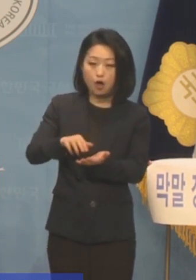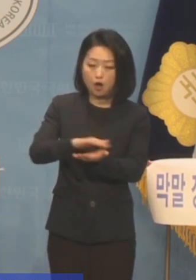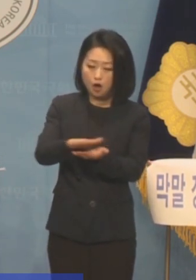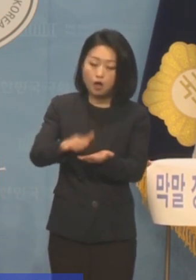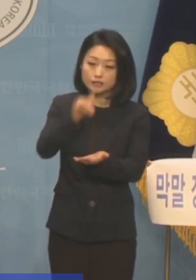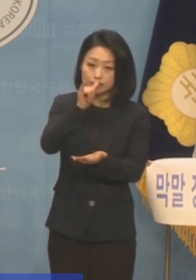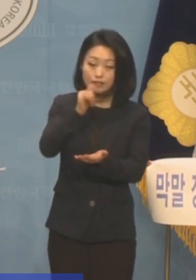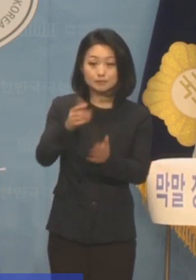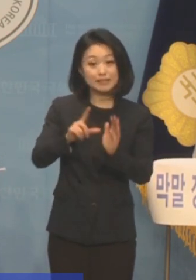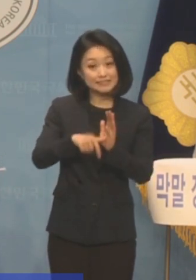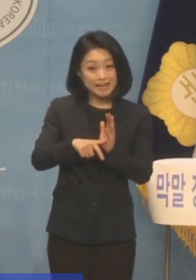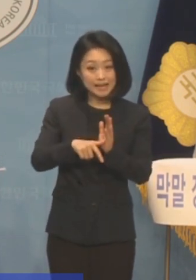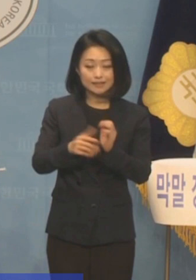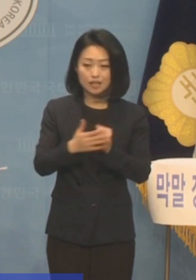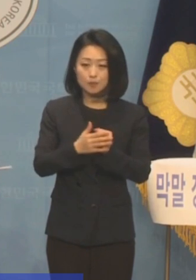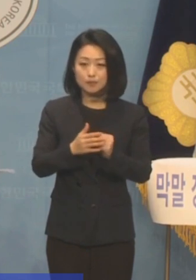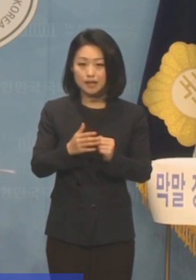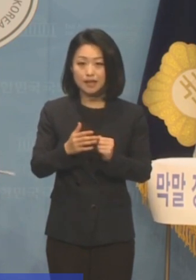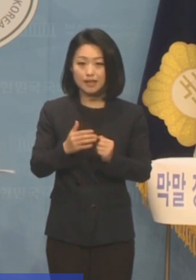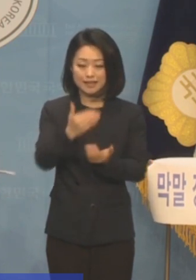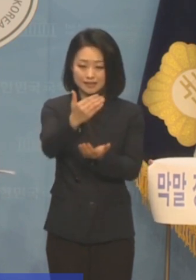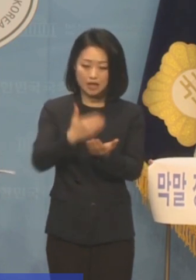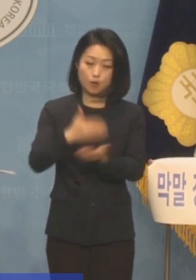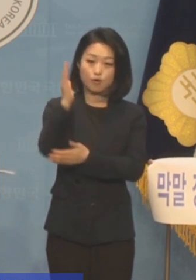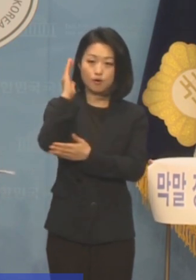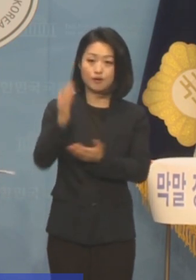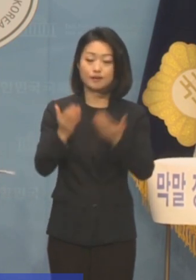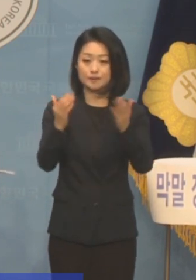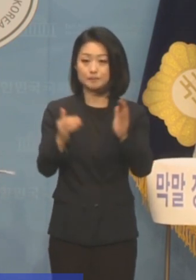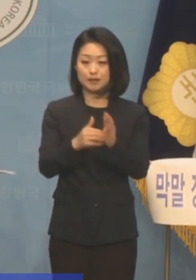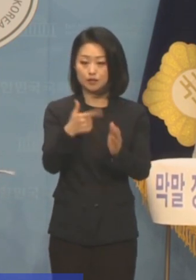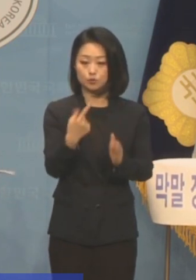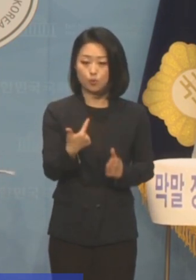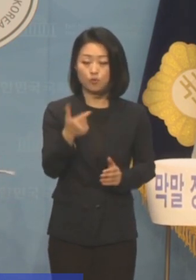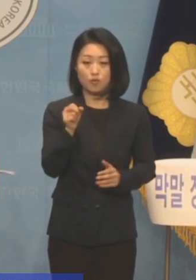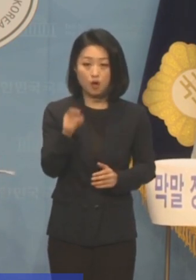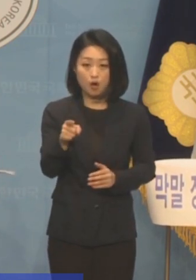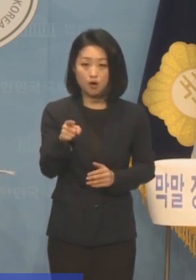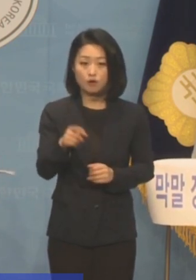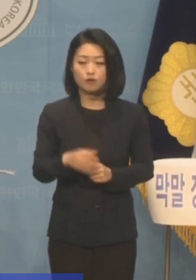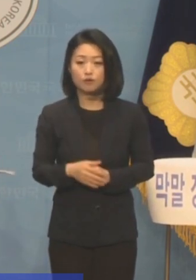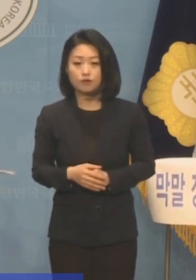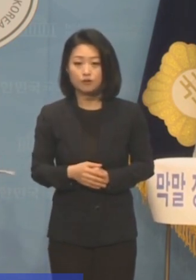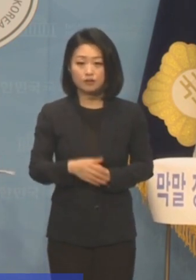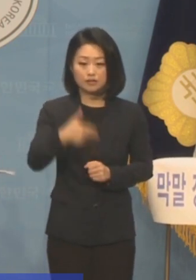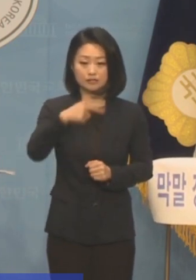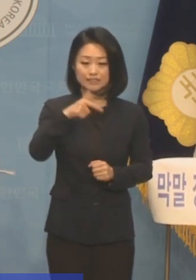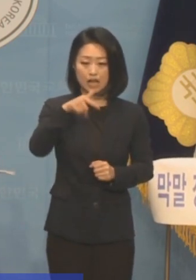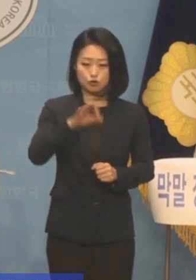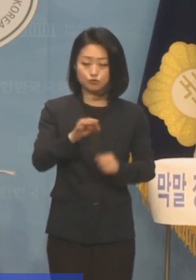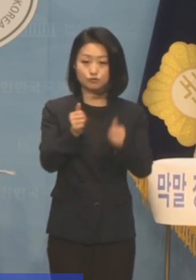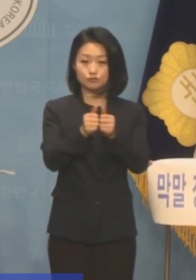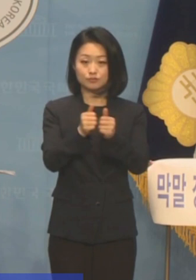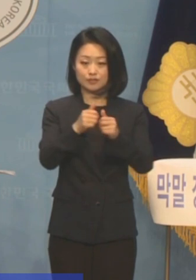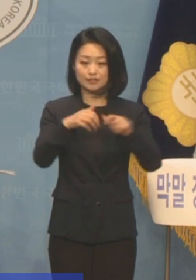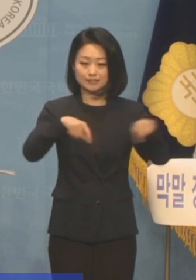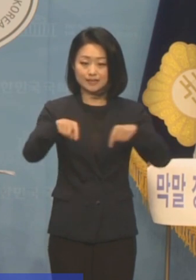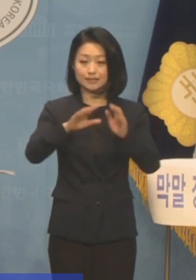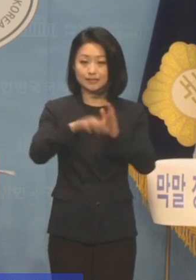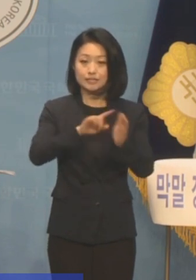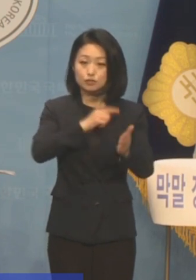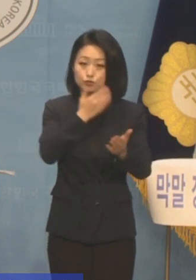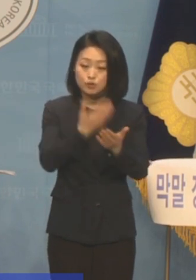그러나이 시간 시간상 복문으로 이어지겠습니다 논어에 보면 자궁이 나라를 다스리는데 가장 중요한